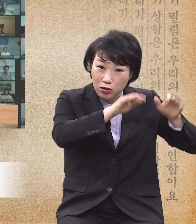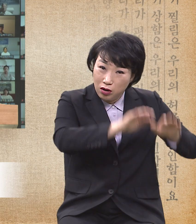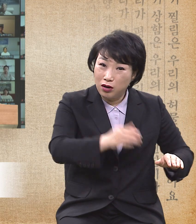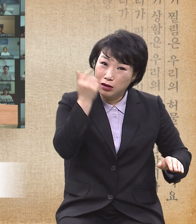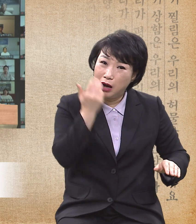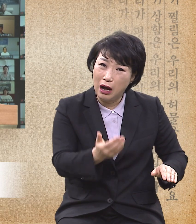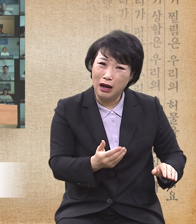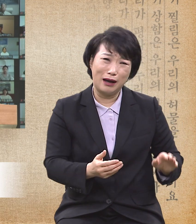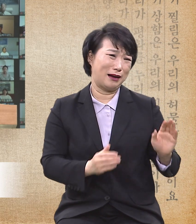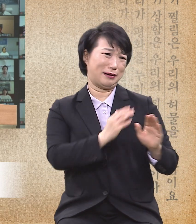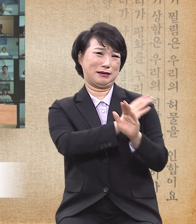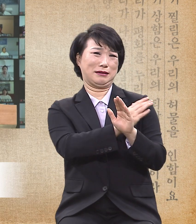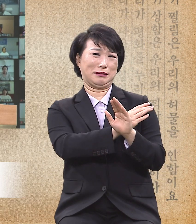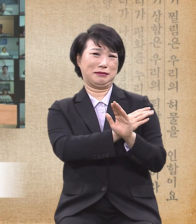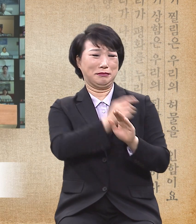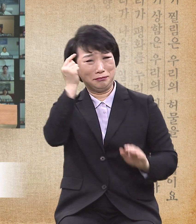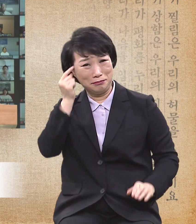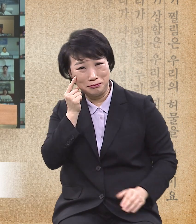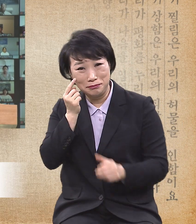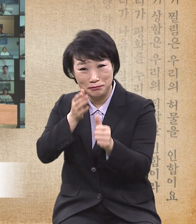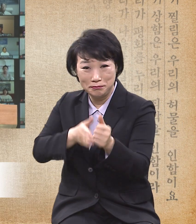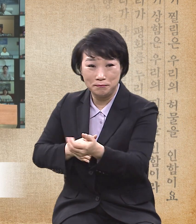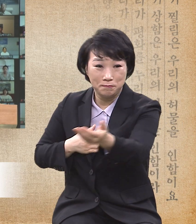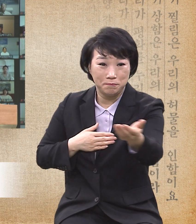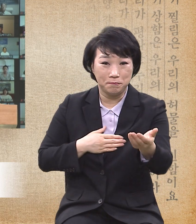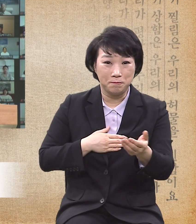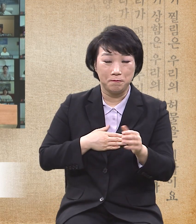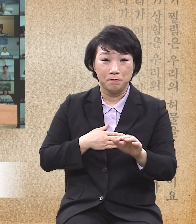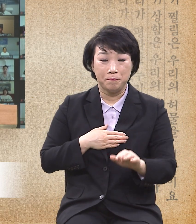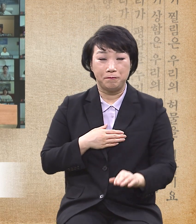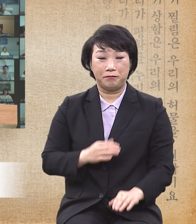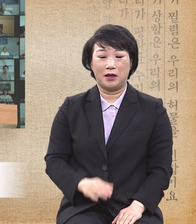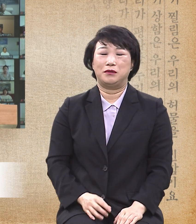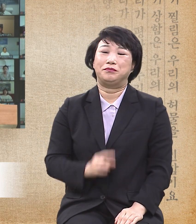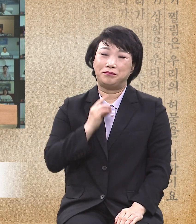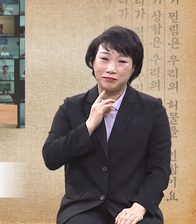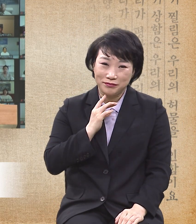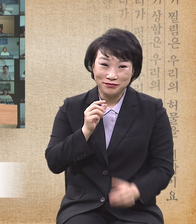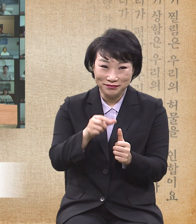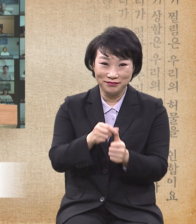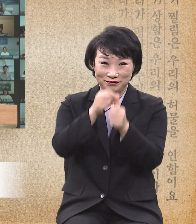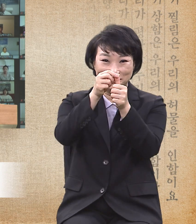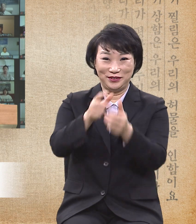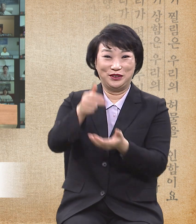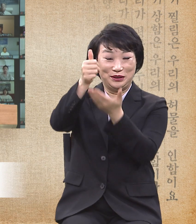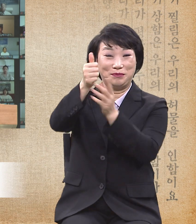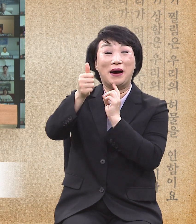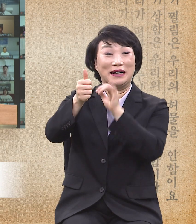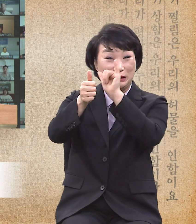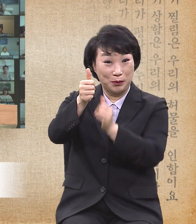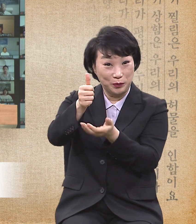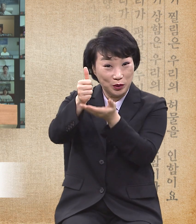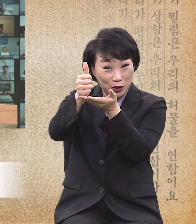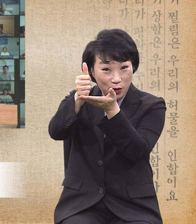있겠는가? 깊이 생각해 보자 이 말입니다. 오직 구원의 주님만